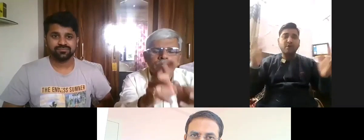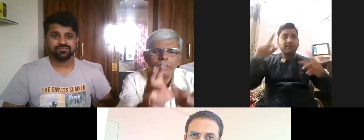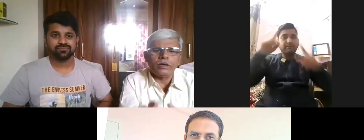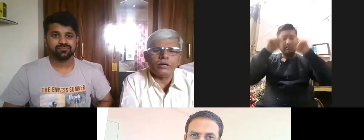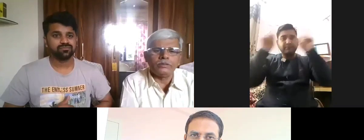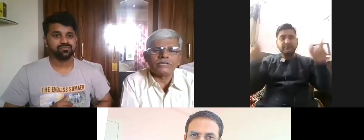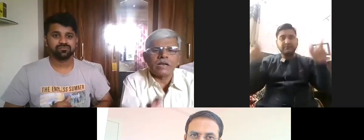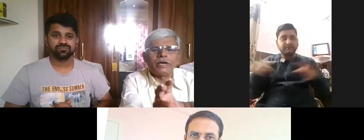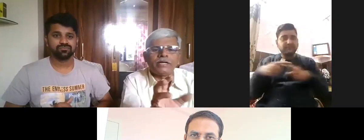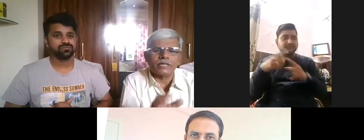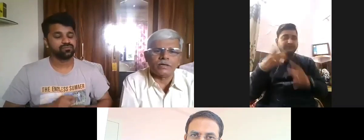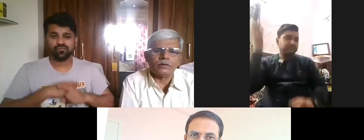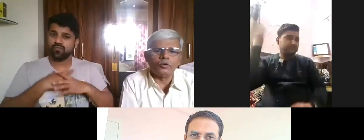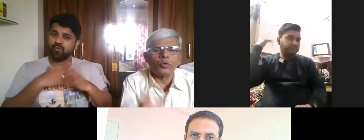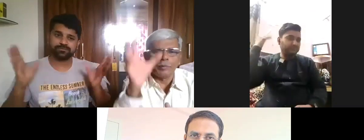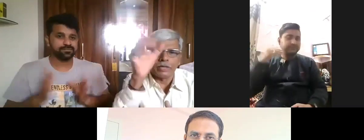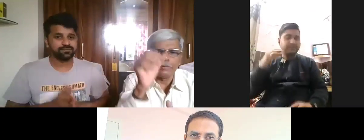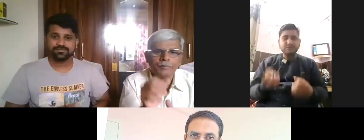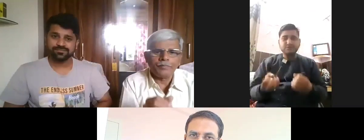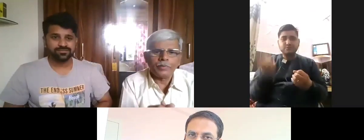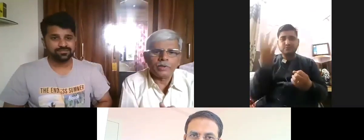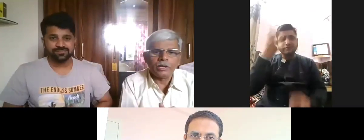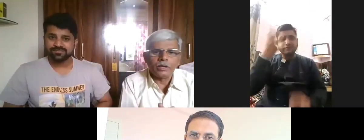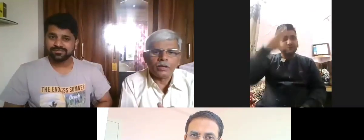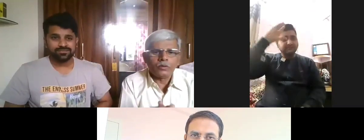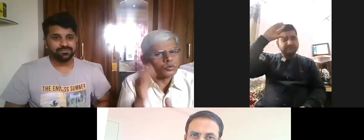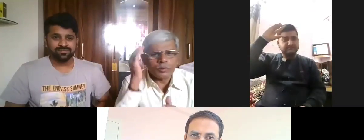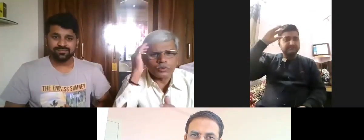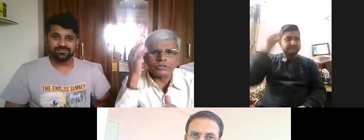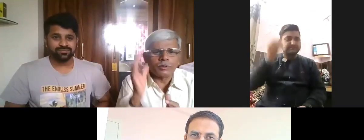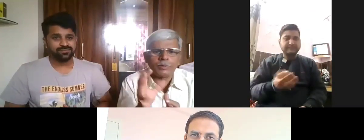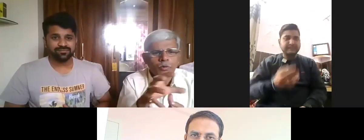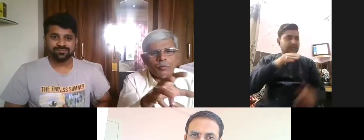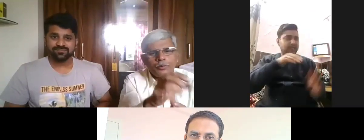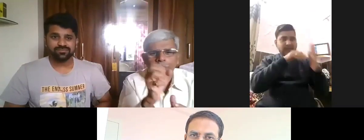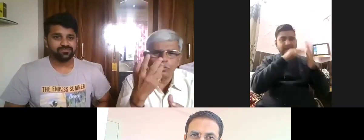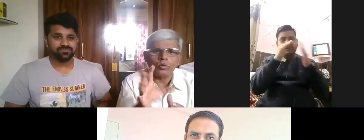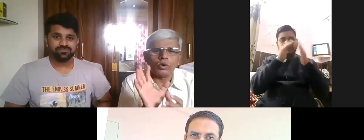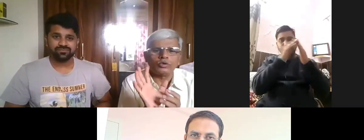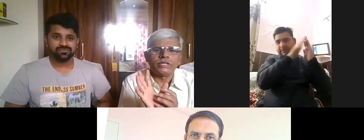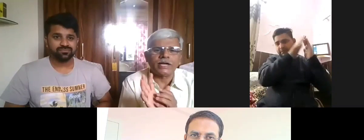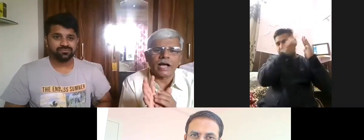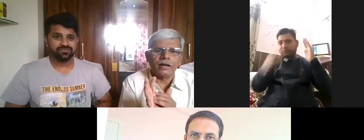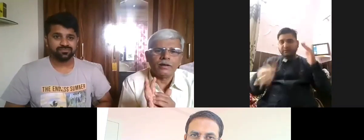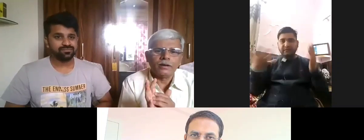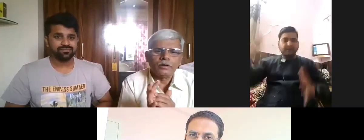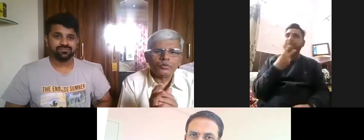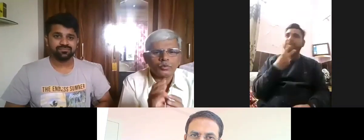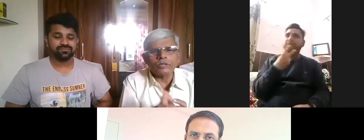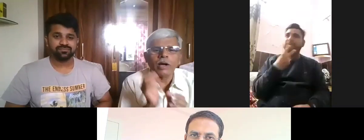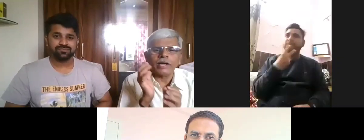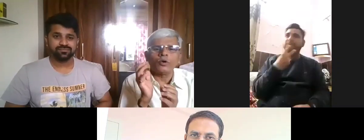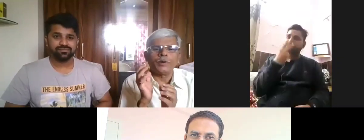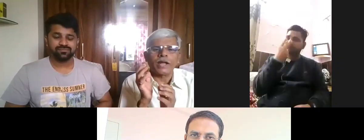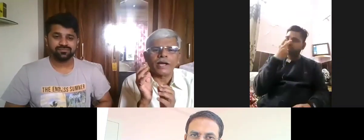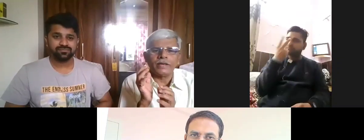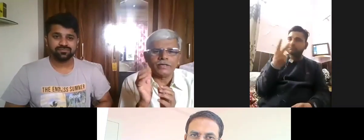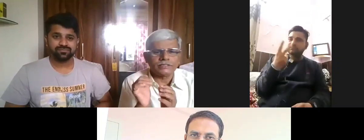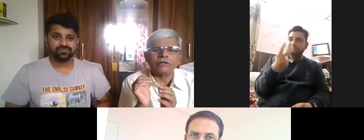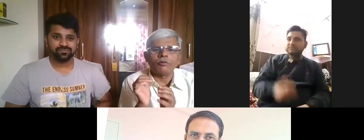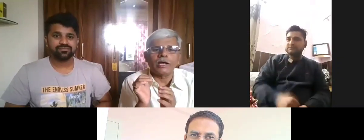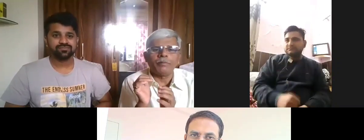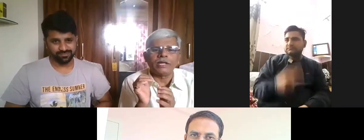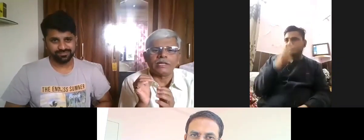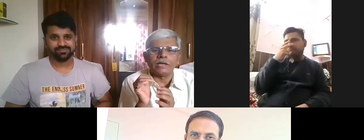बूढ़े इंसान बैठे थे धूप में, उसमें कुछ समझ में आया और बूढ़े में उन्होंने कुछ देखा, तुरंत भाग के ऊपर आ गए,